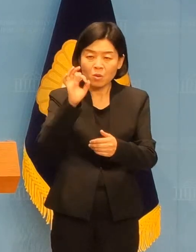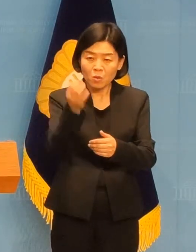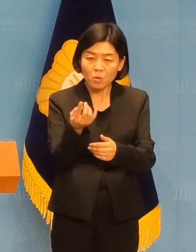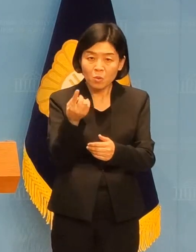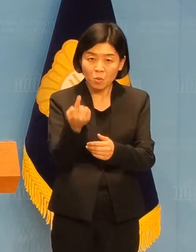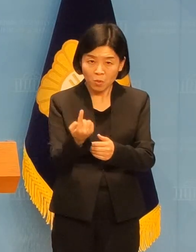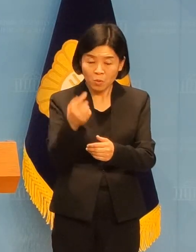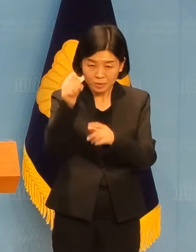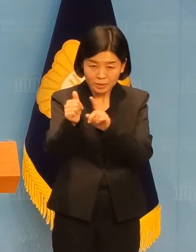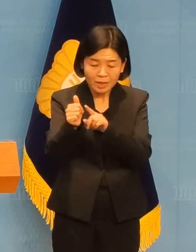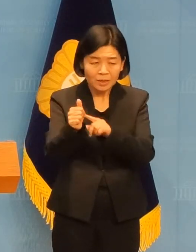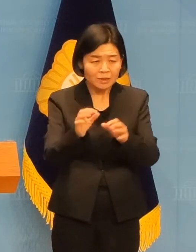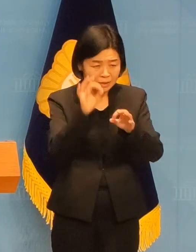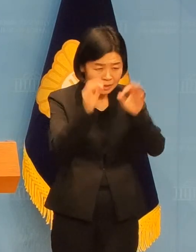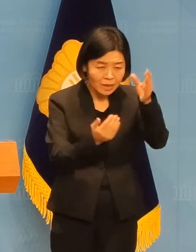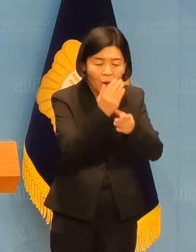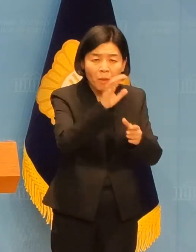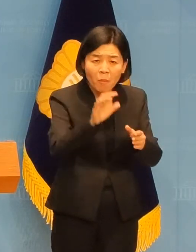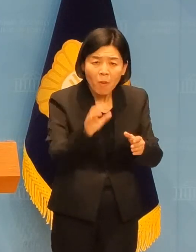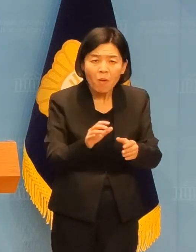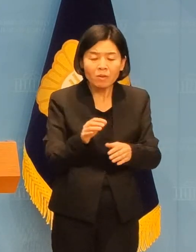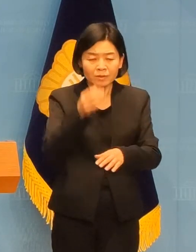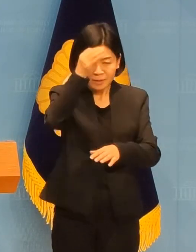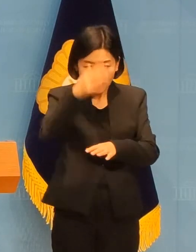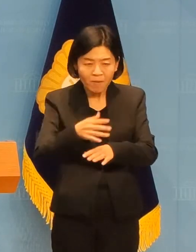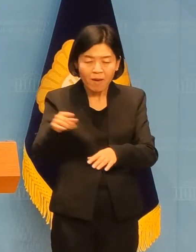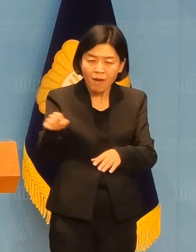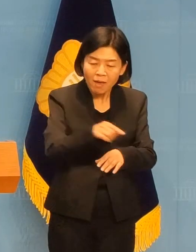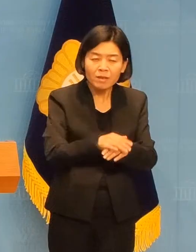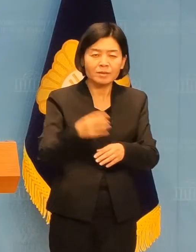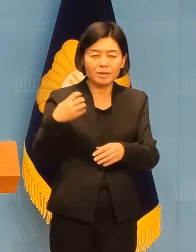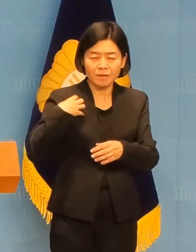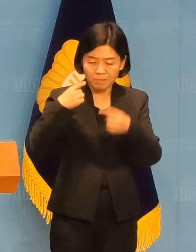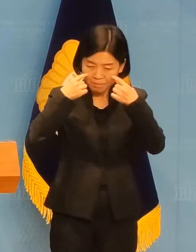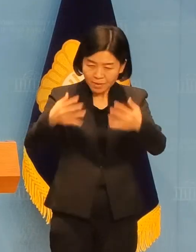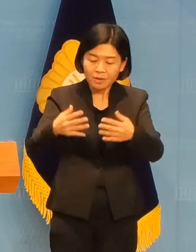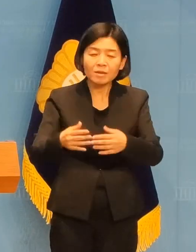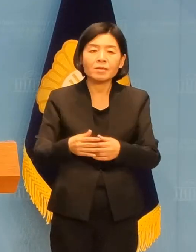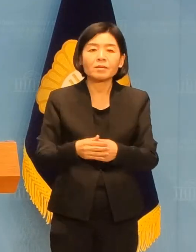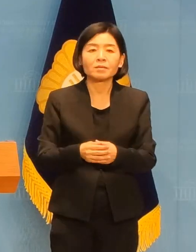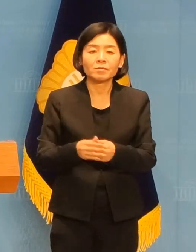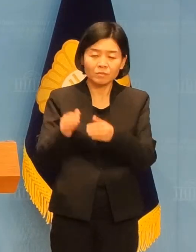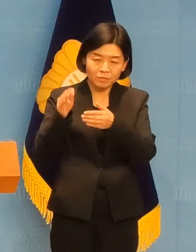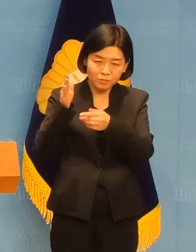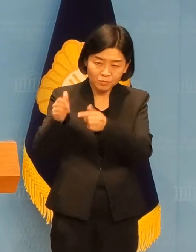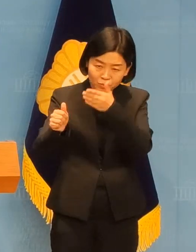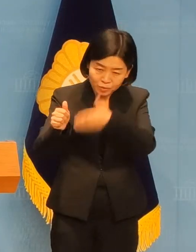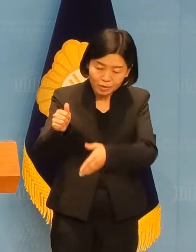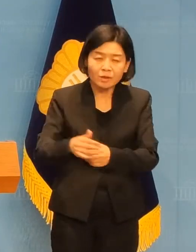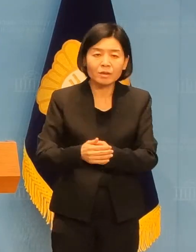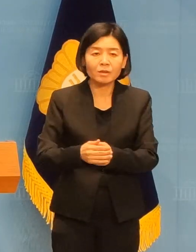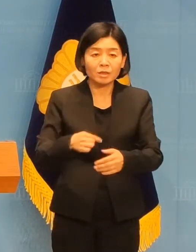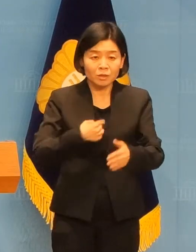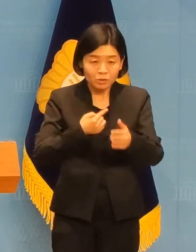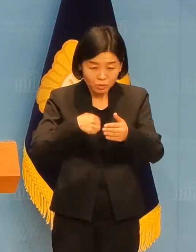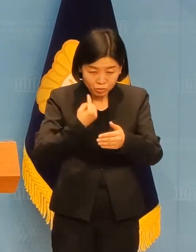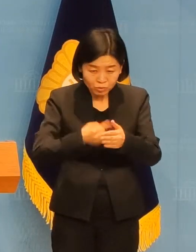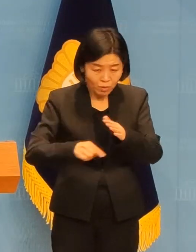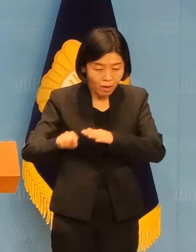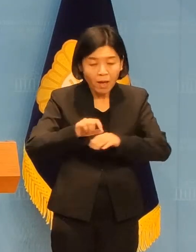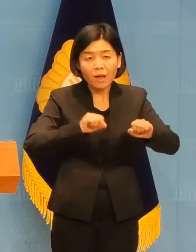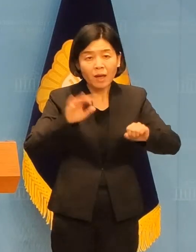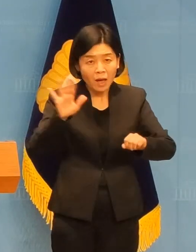공식 사과하고 모든 책임을 분명히 져야 합니다. 만약 오세훈 시장이 스스로 나서지 않는다면